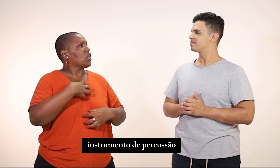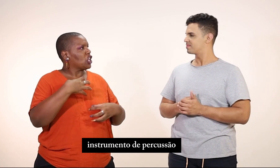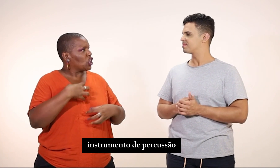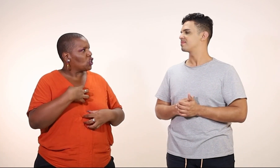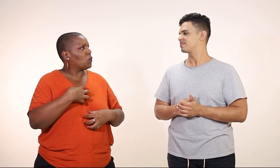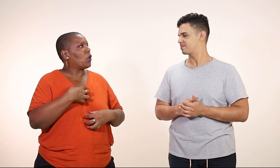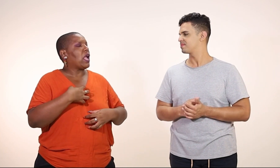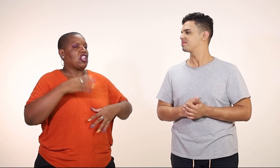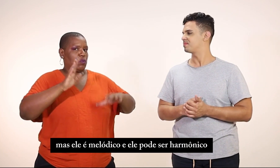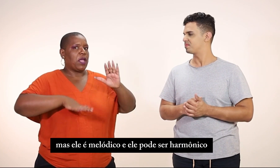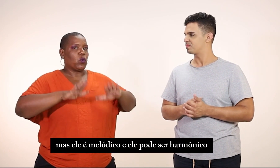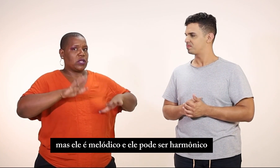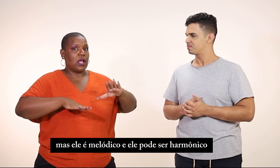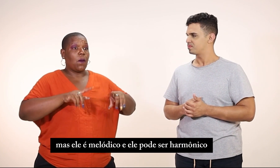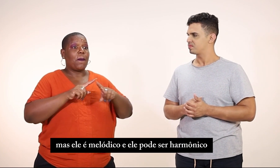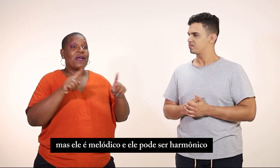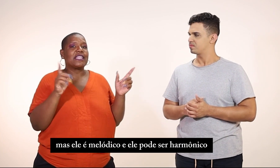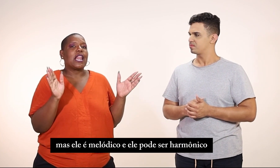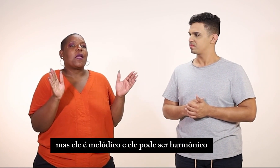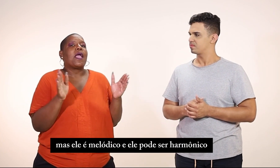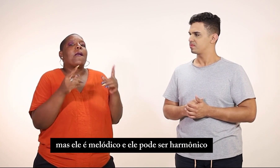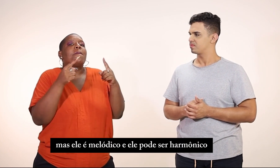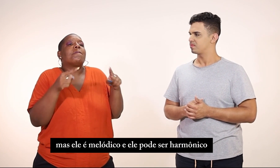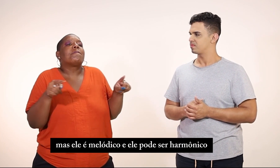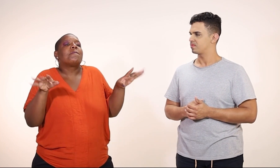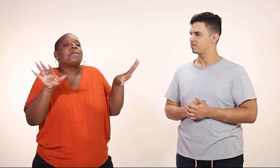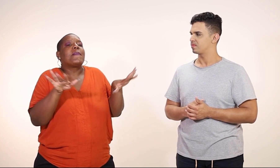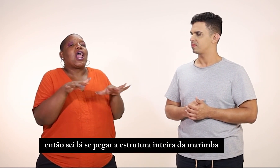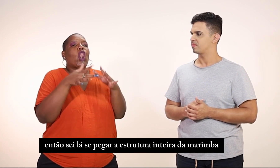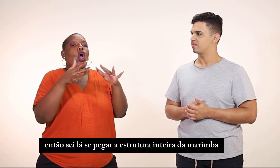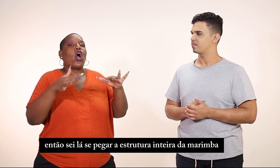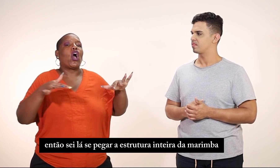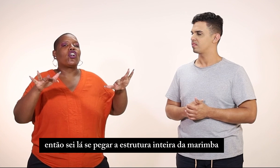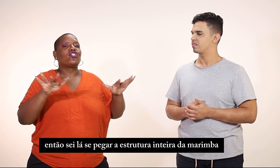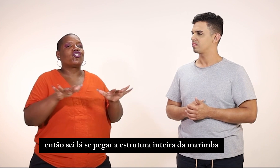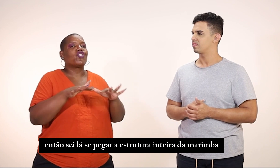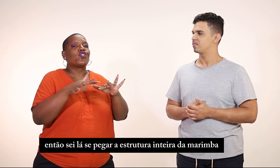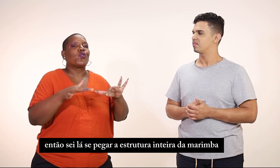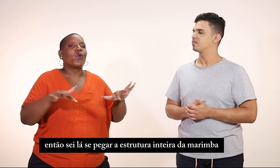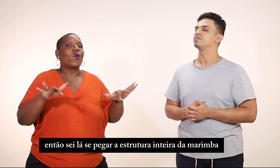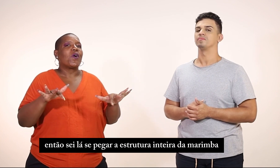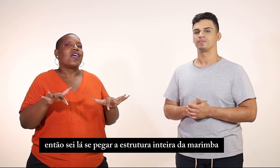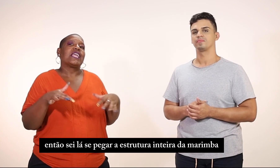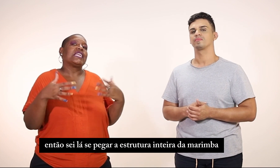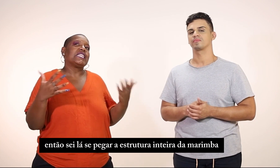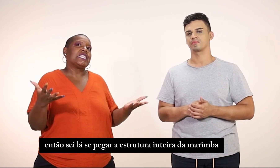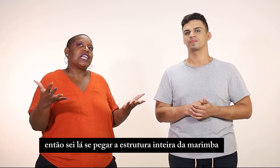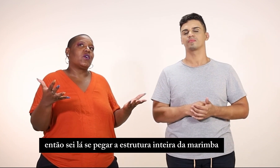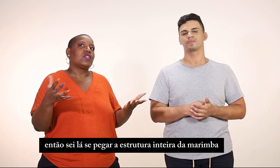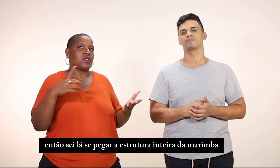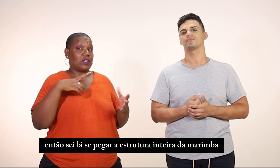percussão, mas ele é melódico e ele pode ser harmônico. Então, sei lá, se pegar a estrutura inteira da